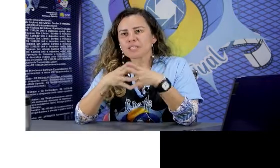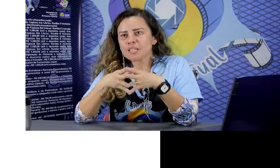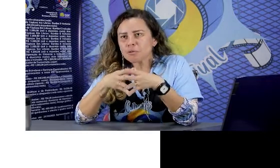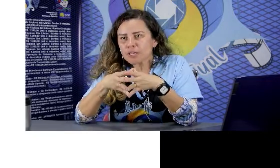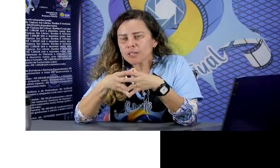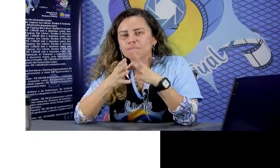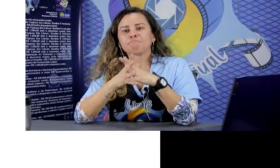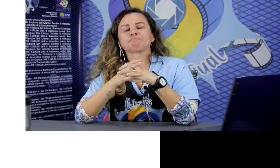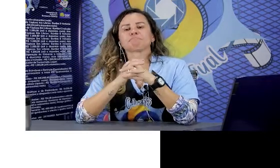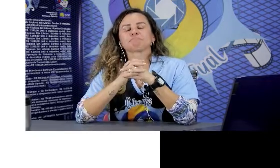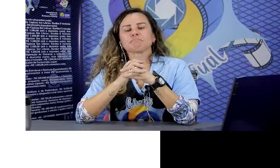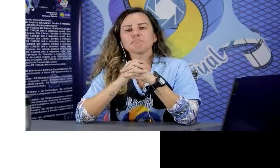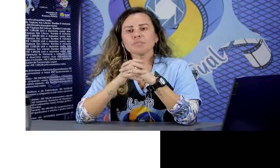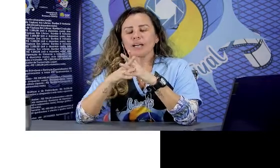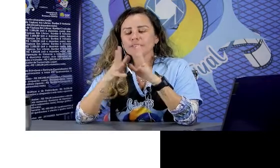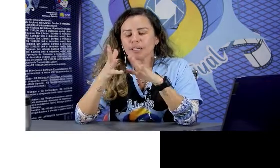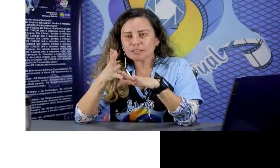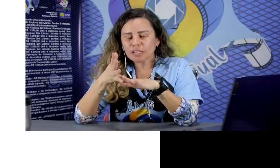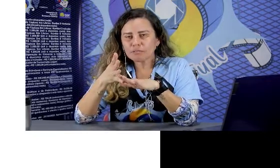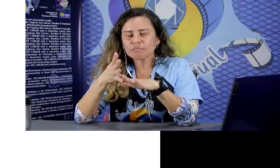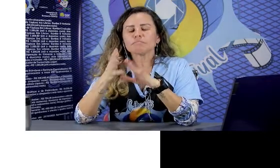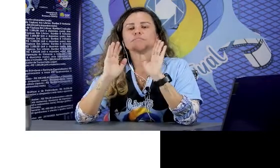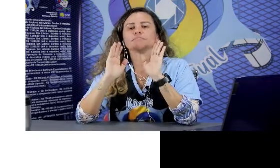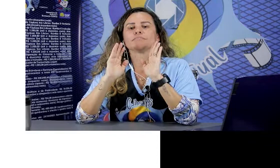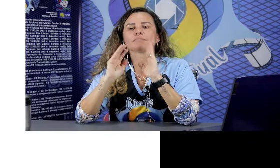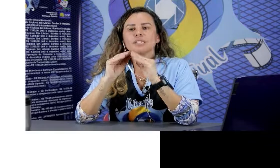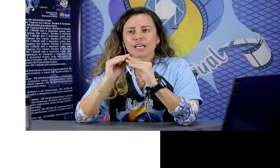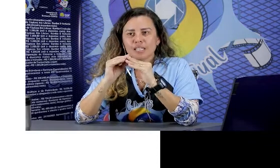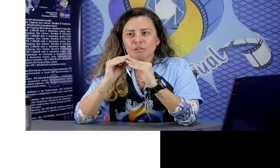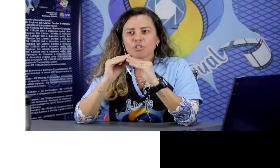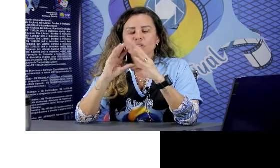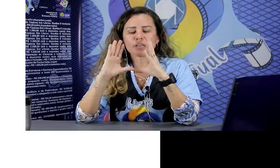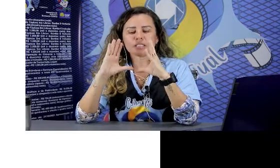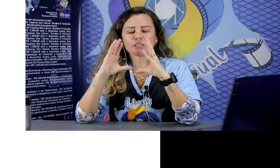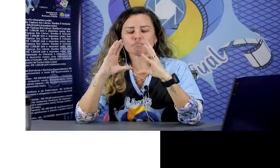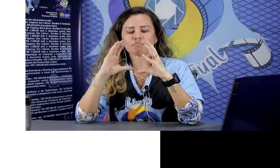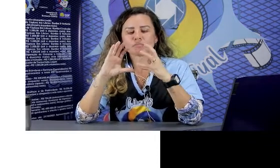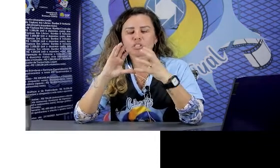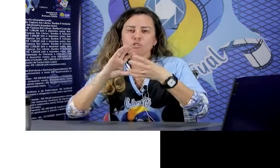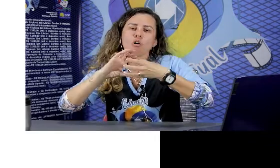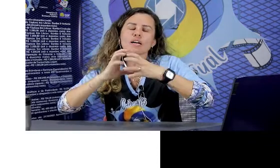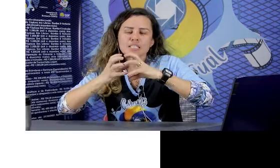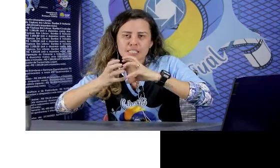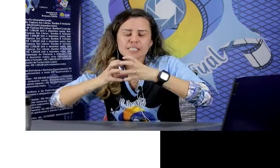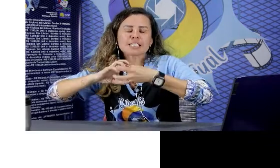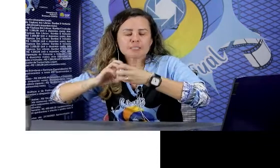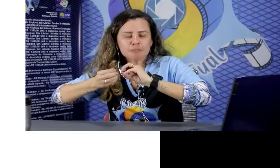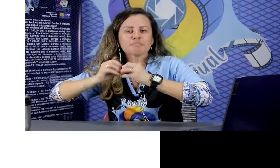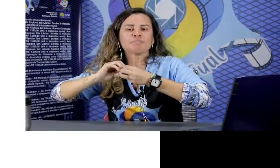percebam que a interação e a língua estão aí se organizando para